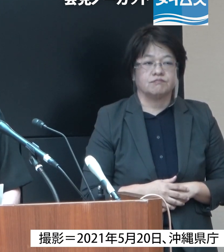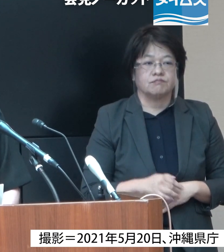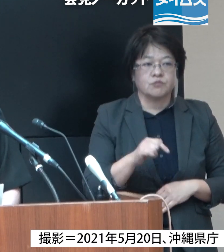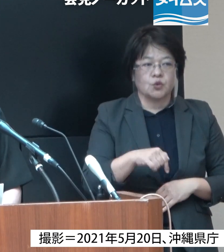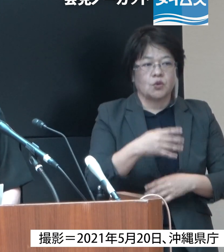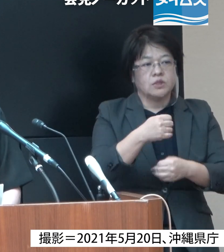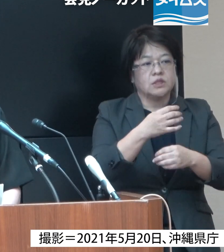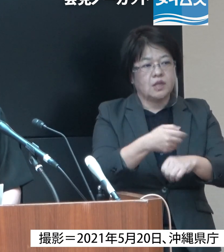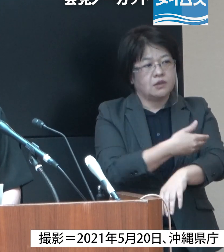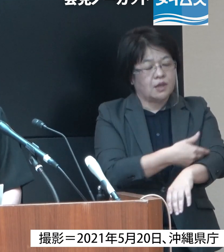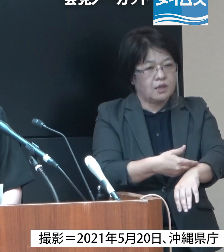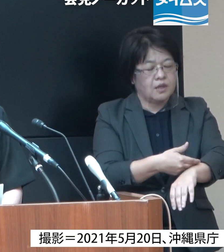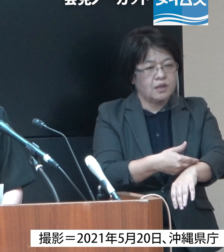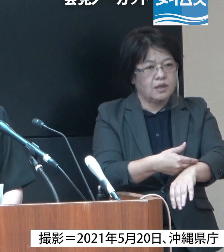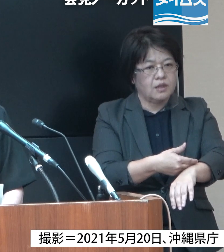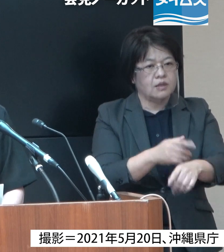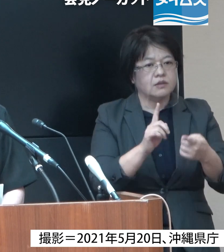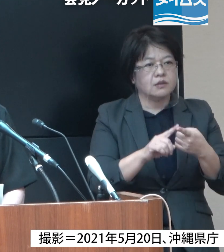日程的にいろんなその、